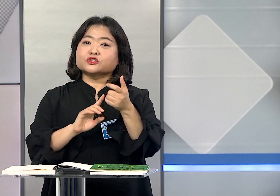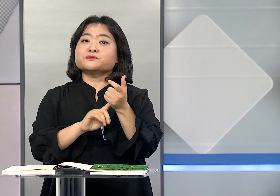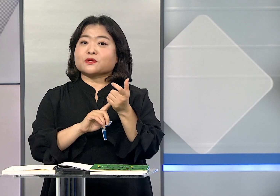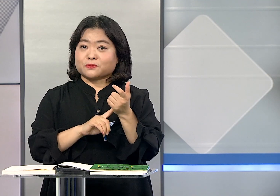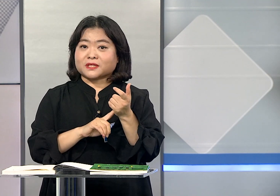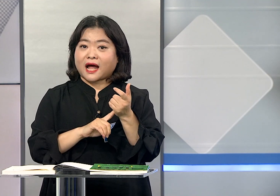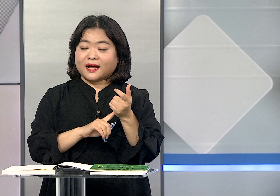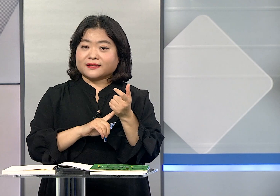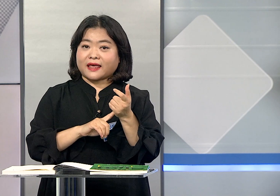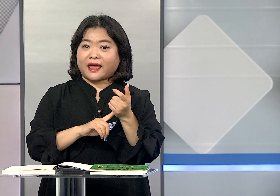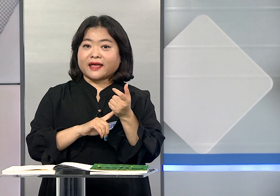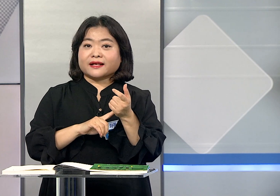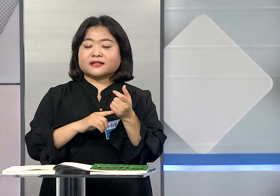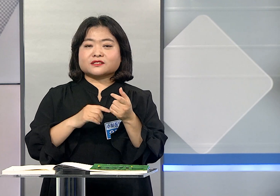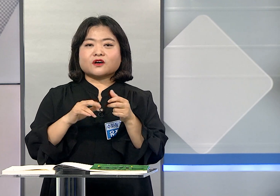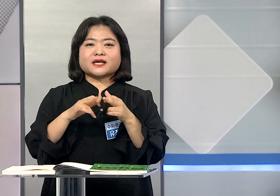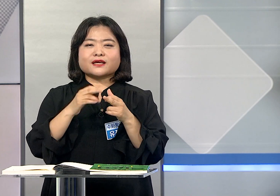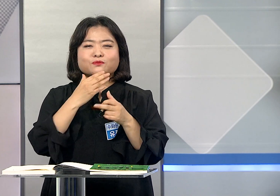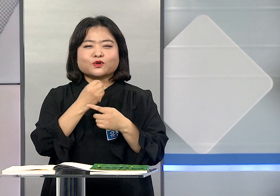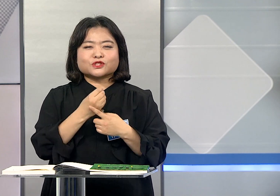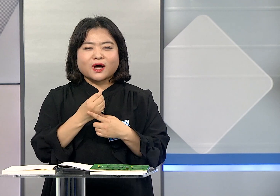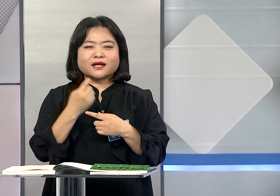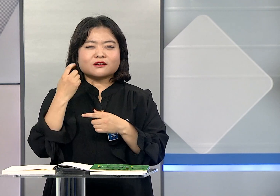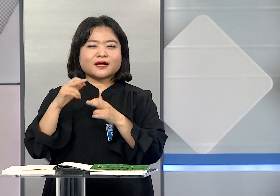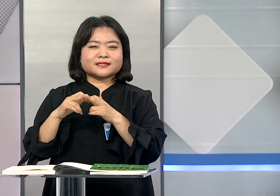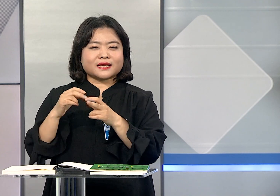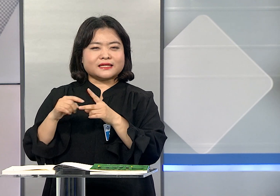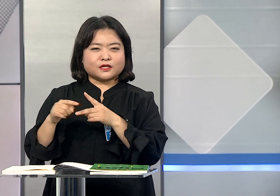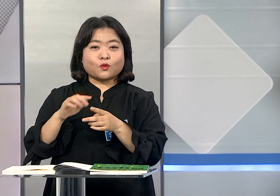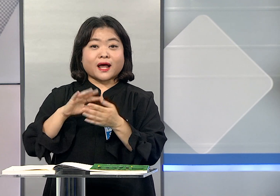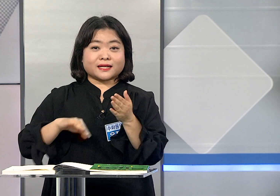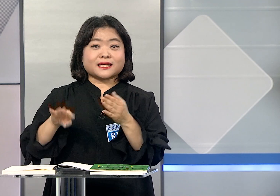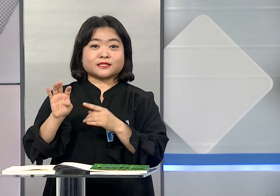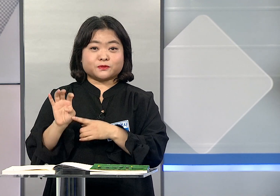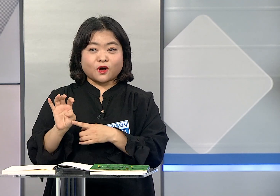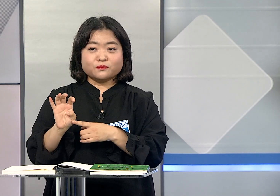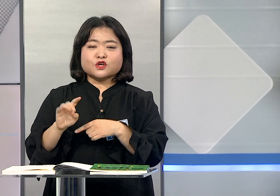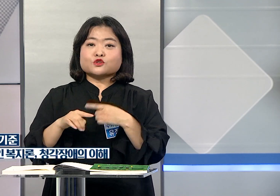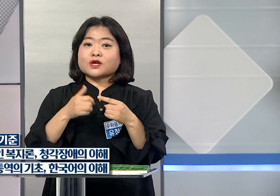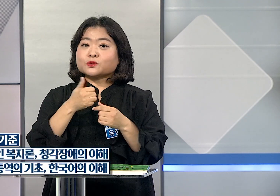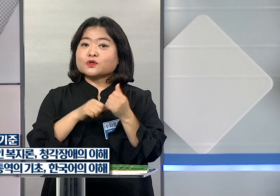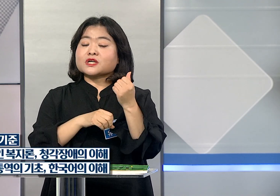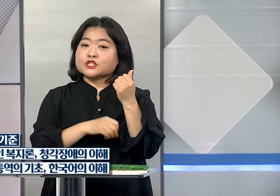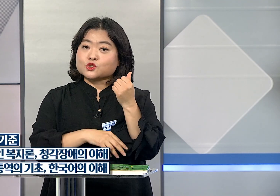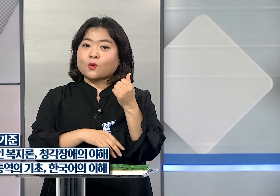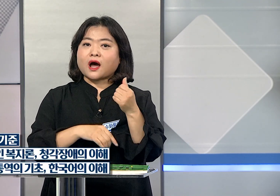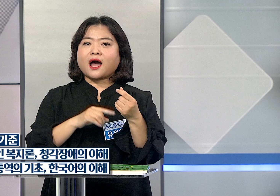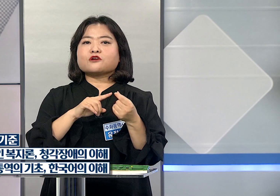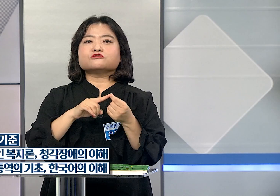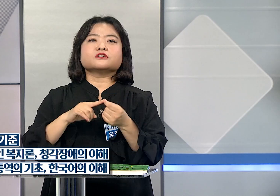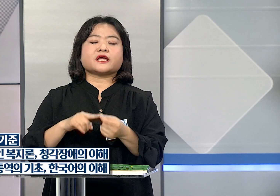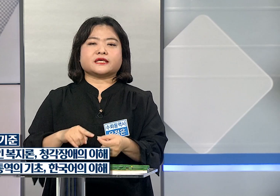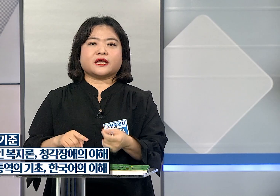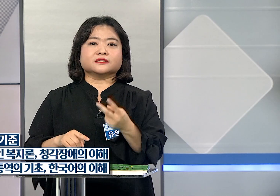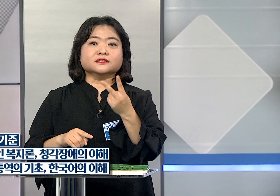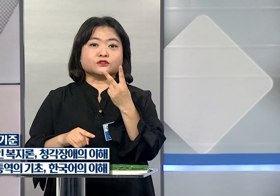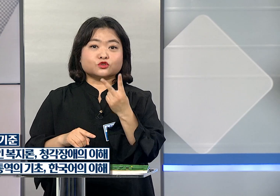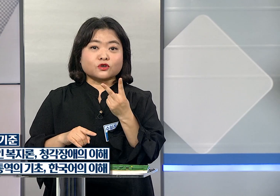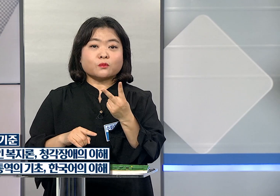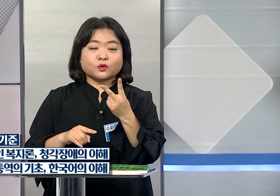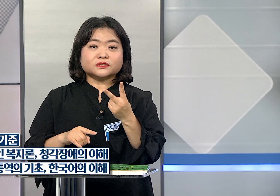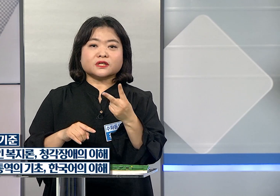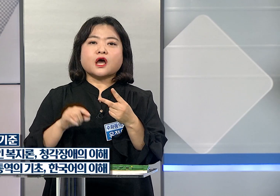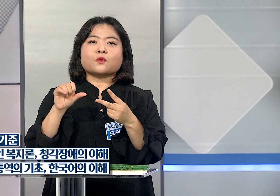아니고 60점입니다. 네. 그래서 장애인 복지와 청각장애 이해는 과락이 40점, 수화통역의 기초와 한국어의